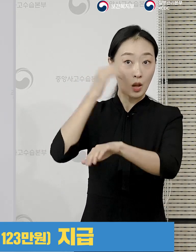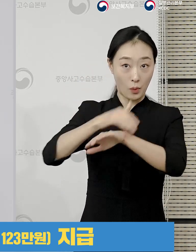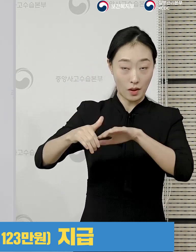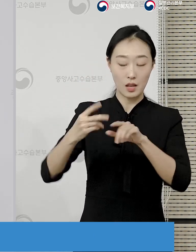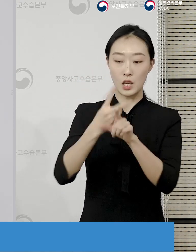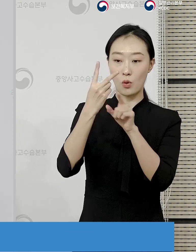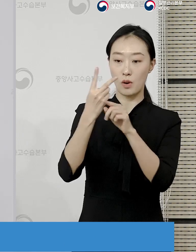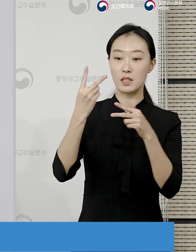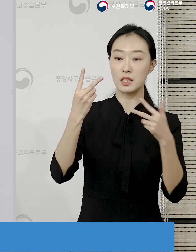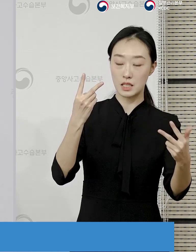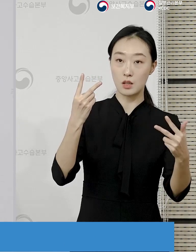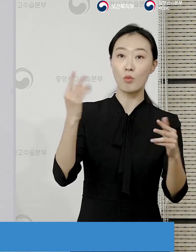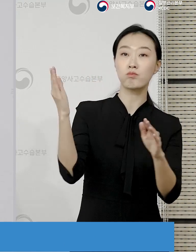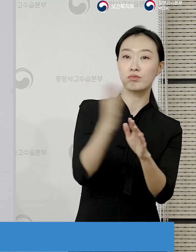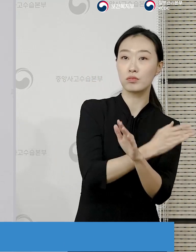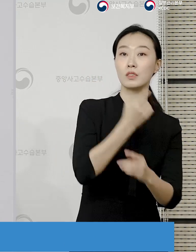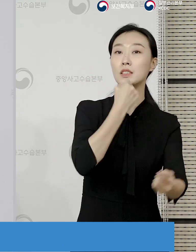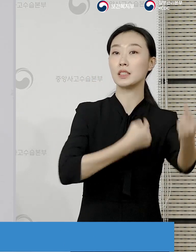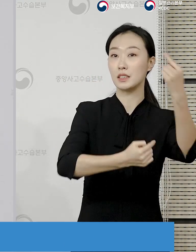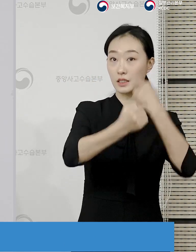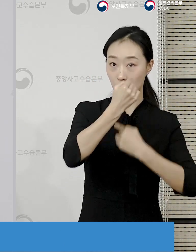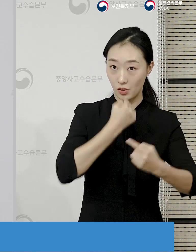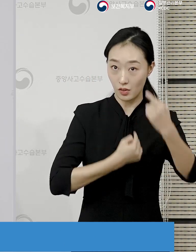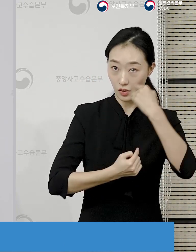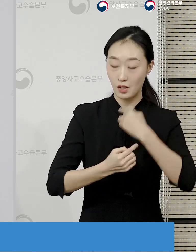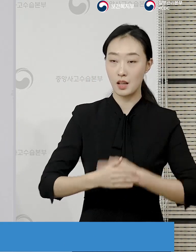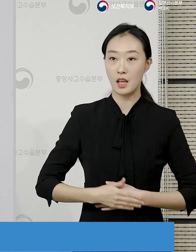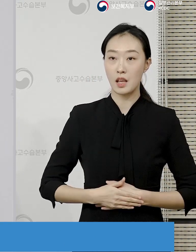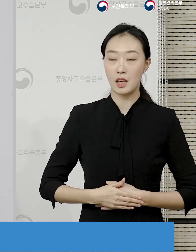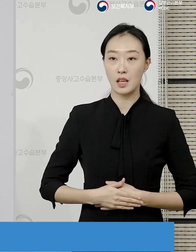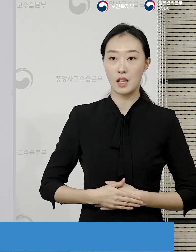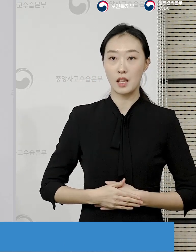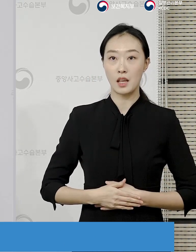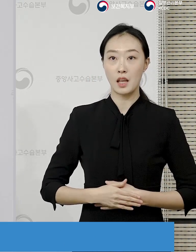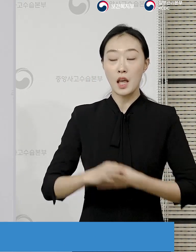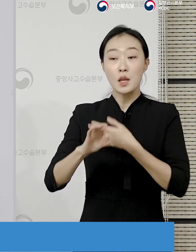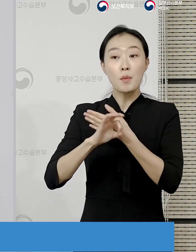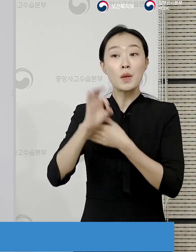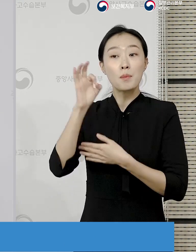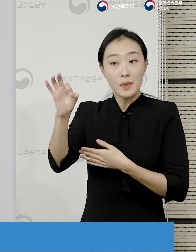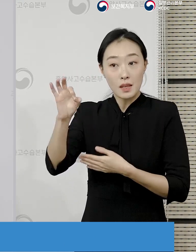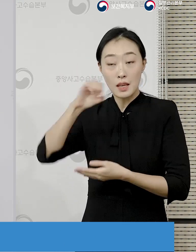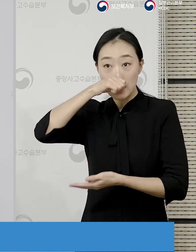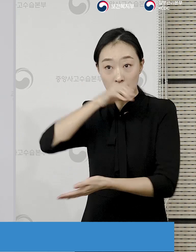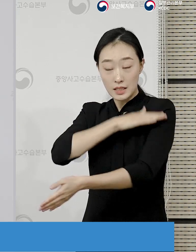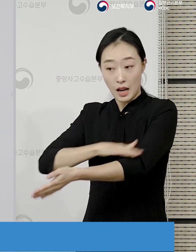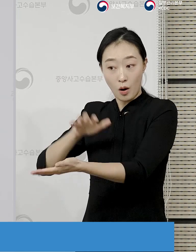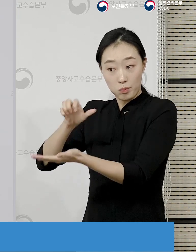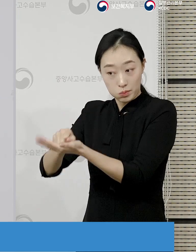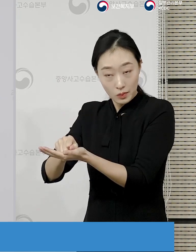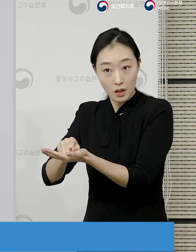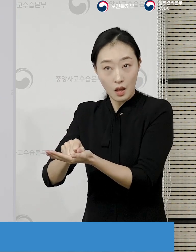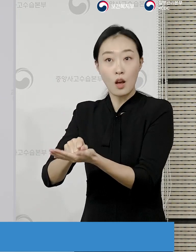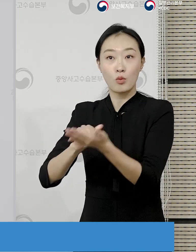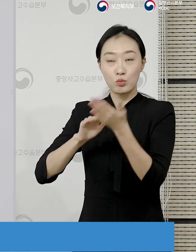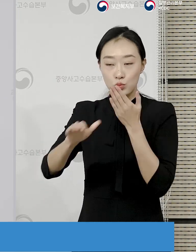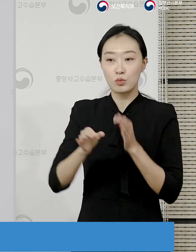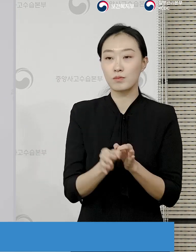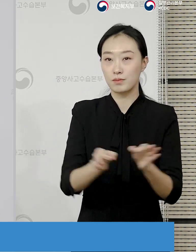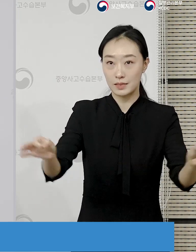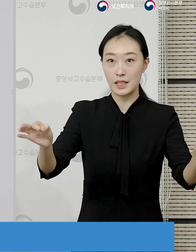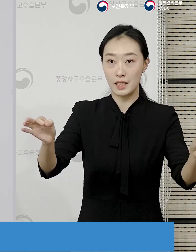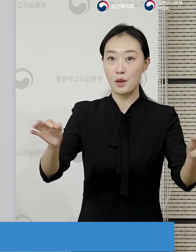지급됩니다. 2월 17일부터 신청을 받을 예정이며 예비비 등의 관련 예산 편성이 마무리되는